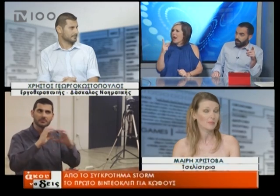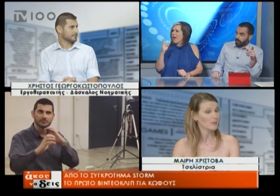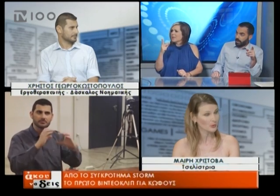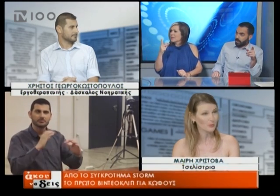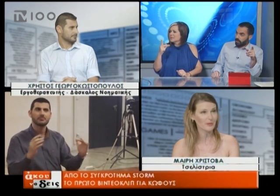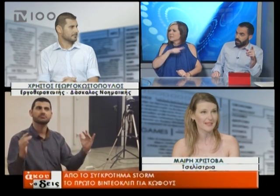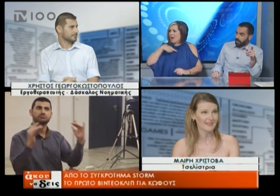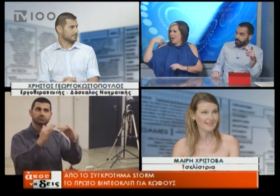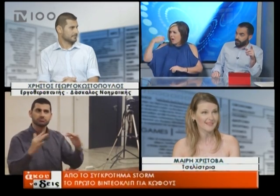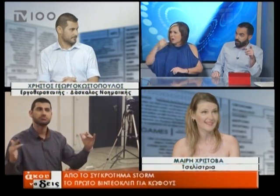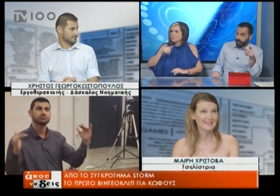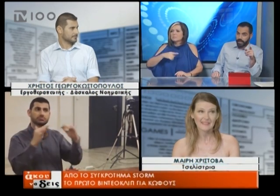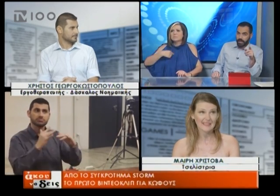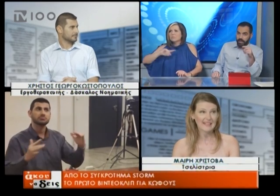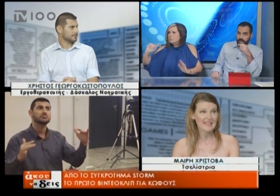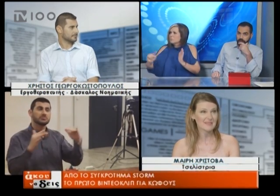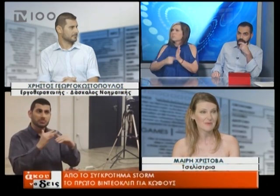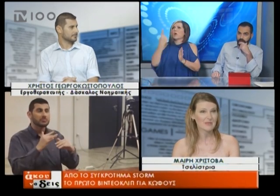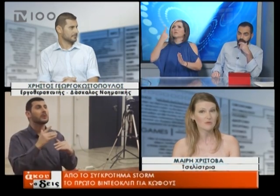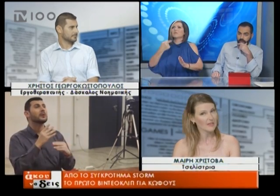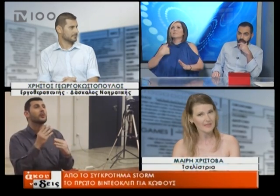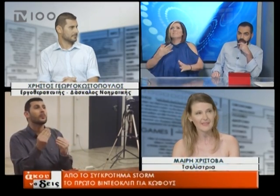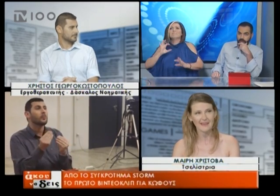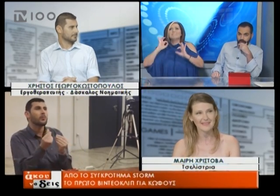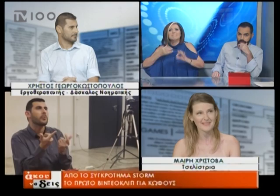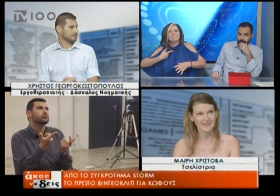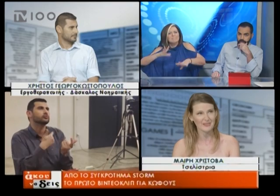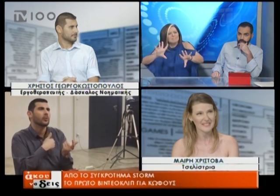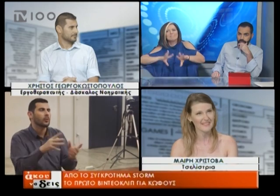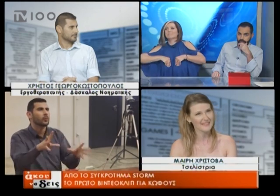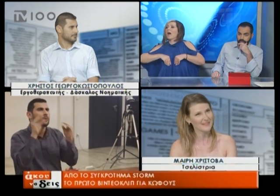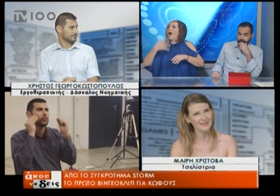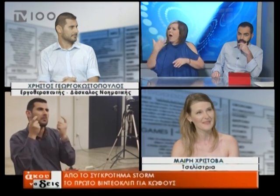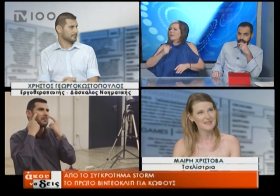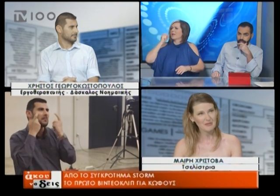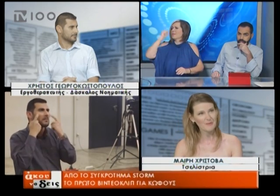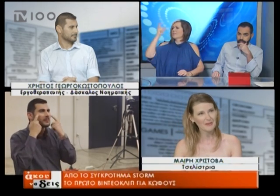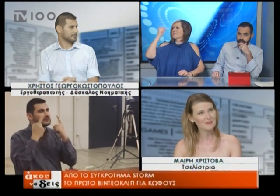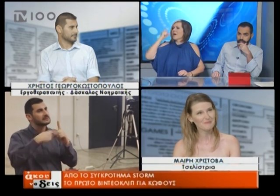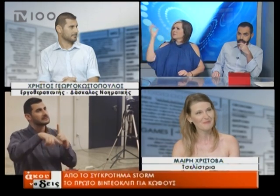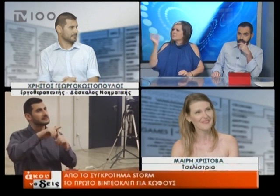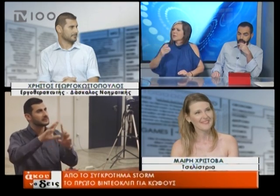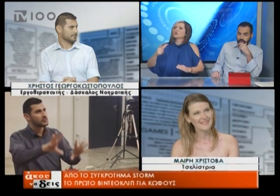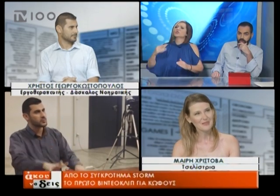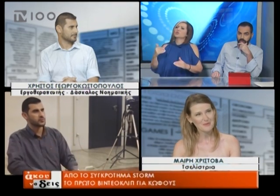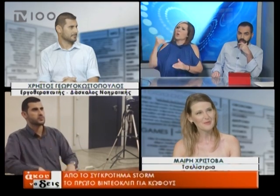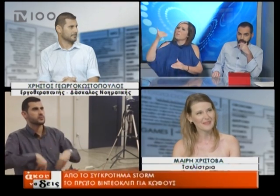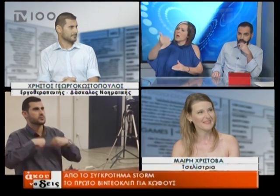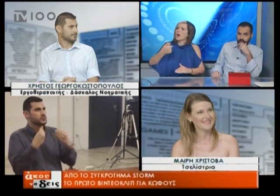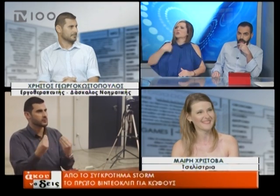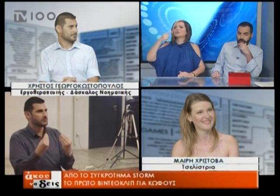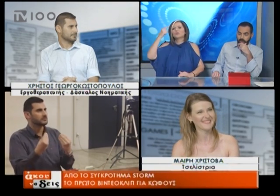μπορώ να πω, κυρία Χρήστοβα. Και πρωτοποριακή, ναι. Και πρωτοποριακή. Την αγκαλιάσαμε μέσα. Έχει και άλλες ωραίες ιδέες και στο μέλλον. Μπράβο του.